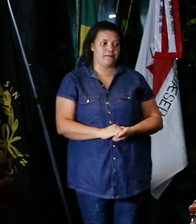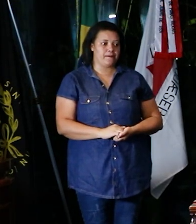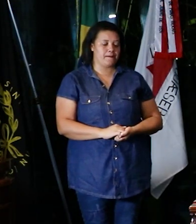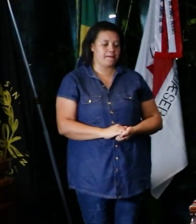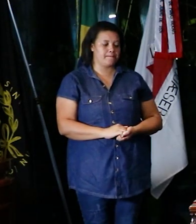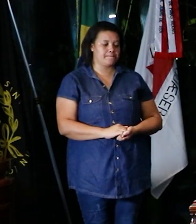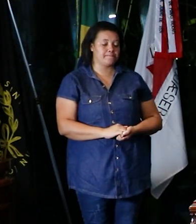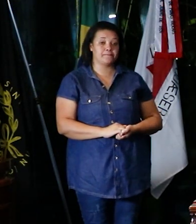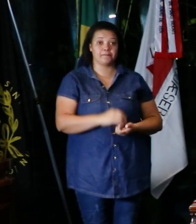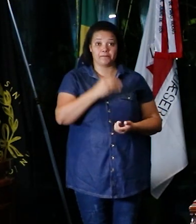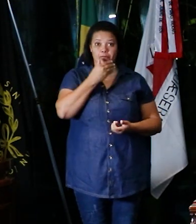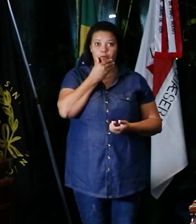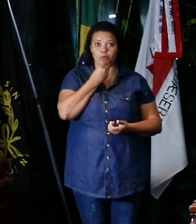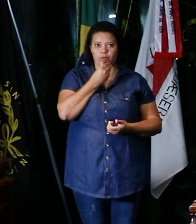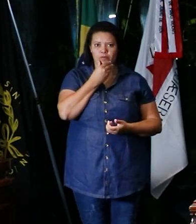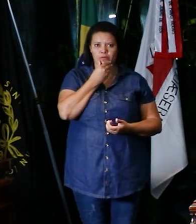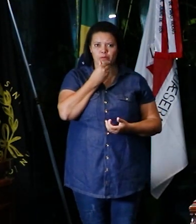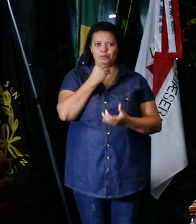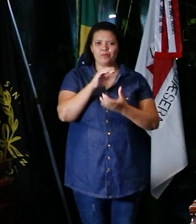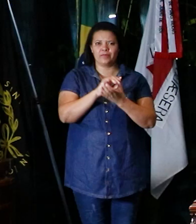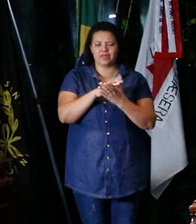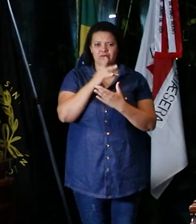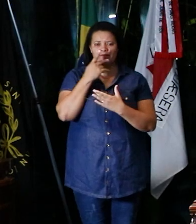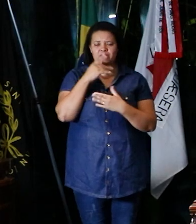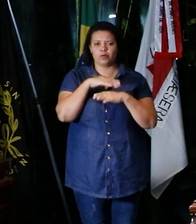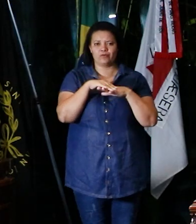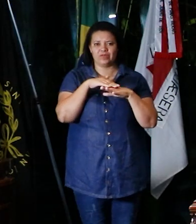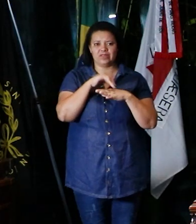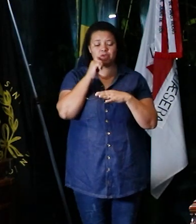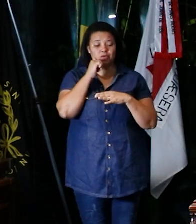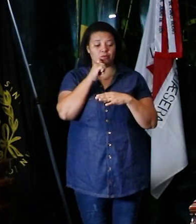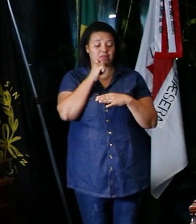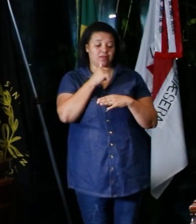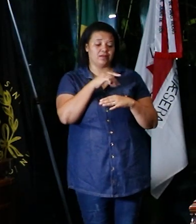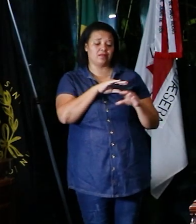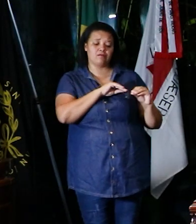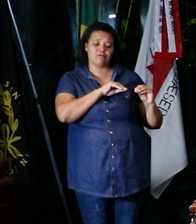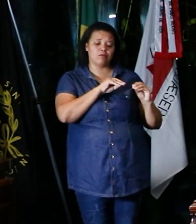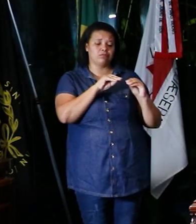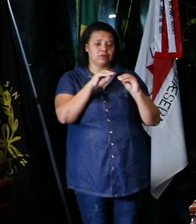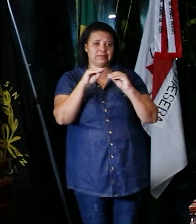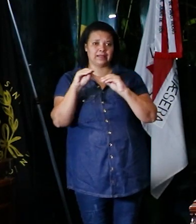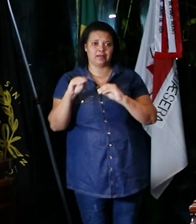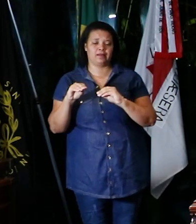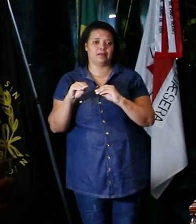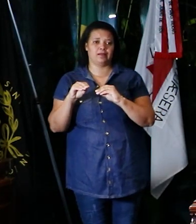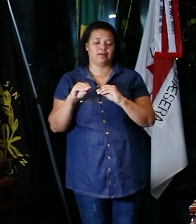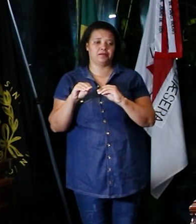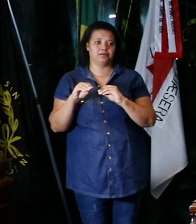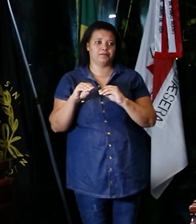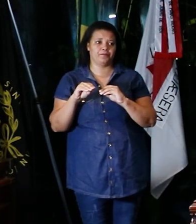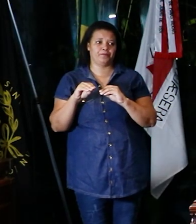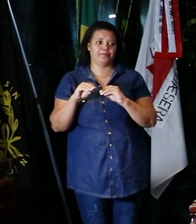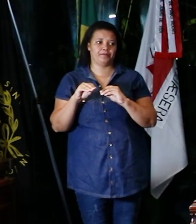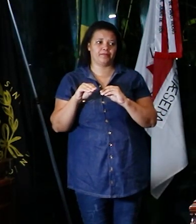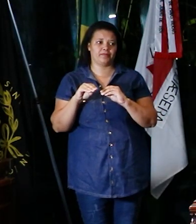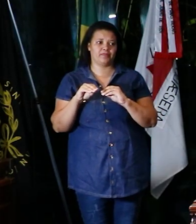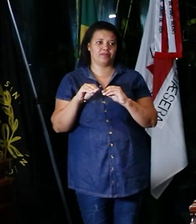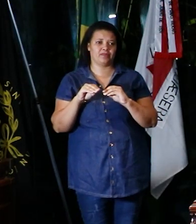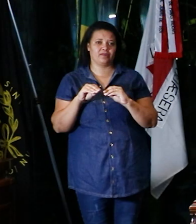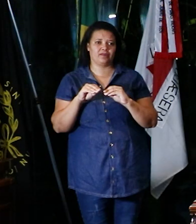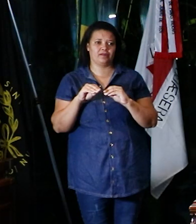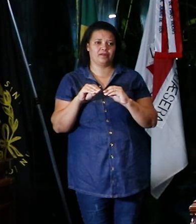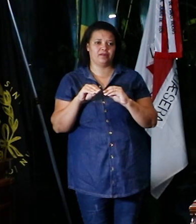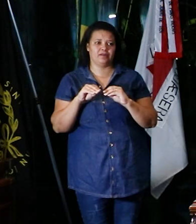falando com ela... vamos mudar mesmo, filha. Esse pessoal, vamos deixar eles